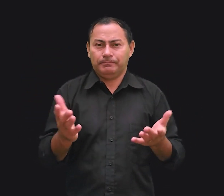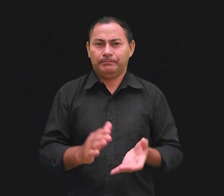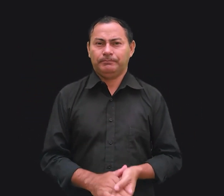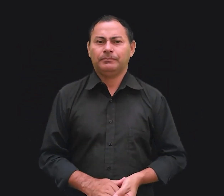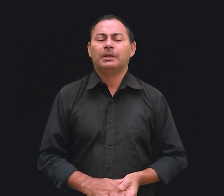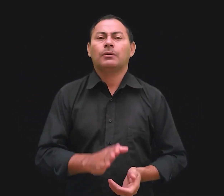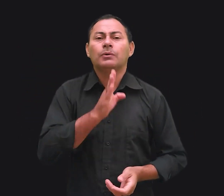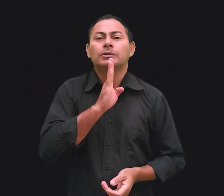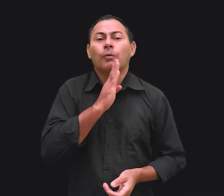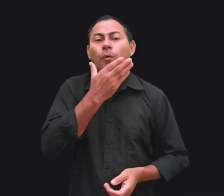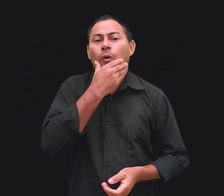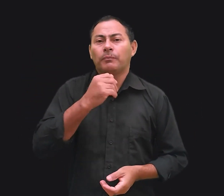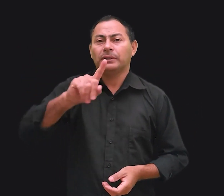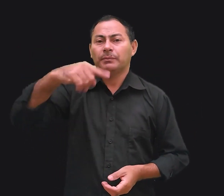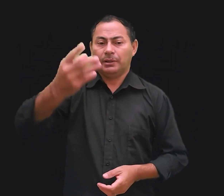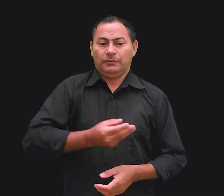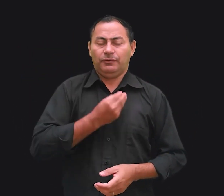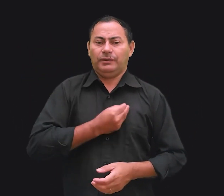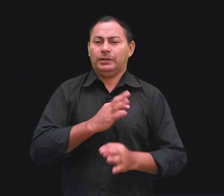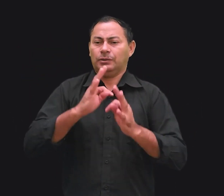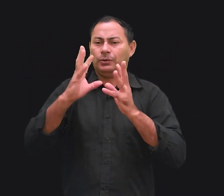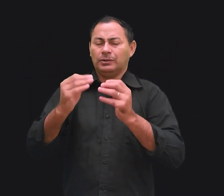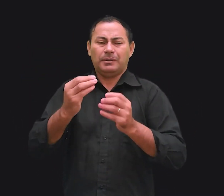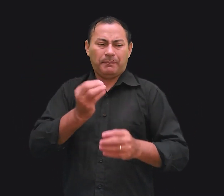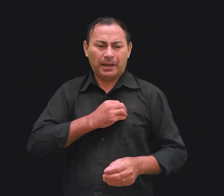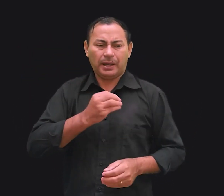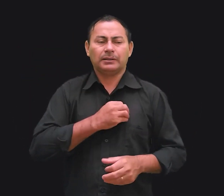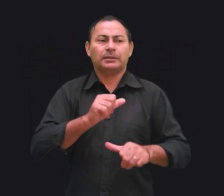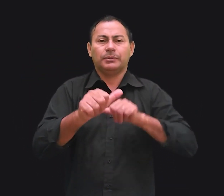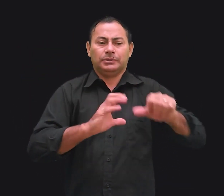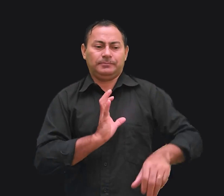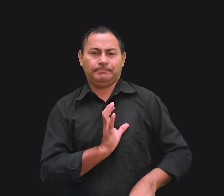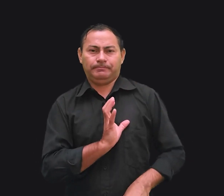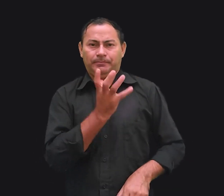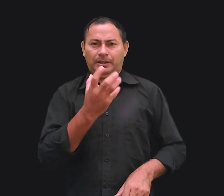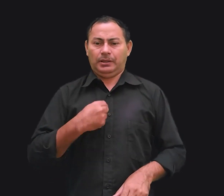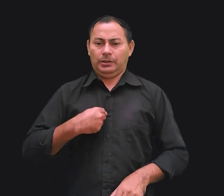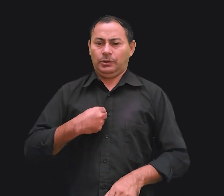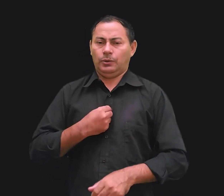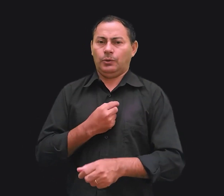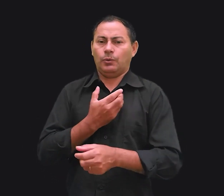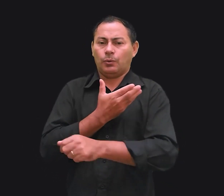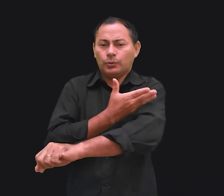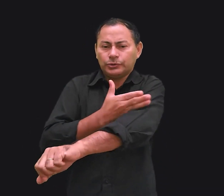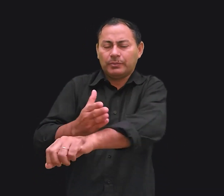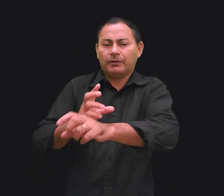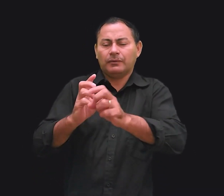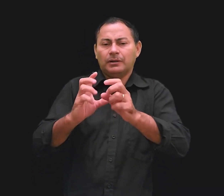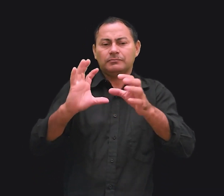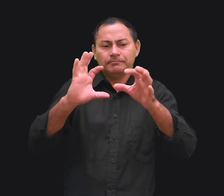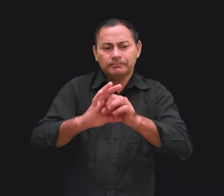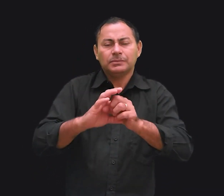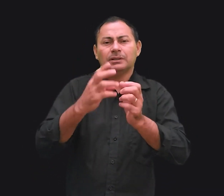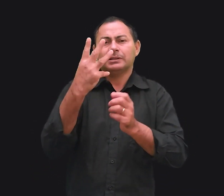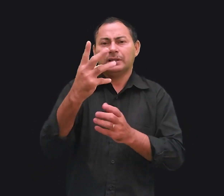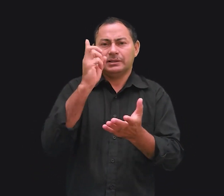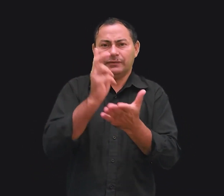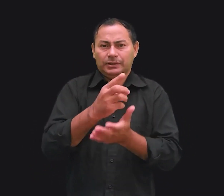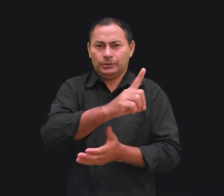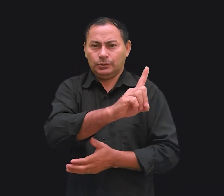existiam. Conheci um homem que depois de viver uma vida em pecado se converteu. Eu costumava me reunir com ele 3 vezes por semana durante